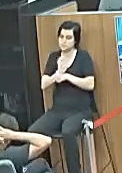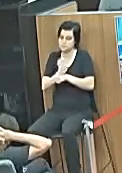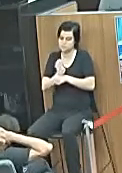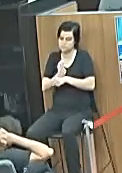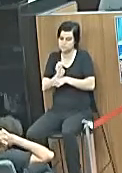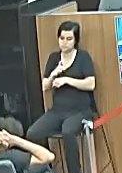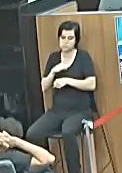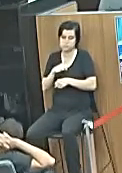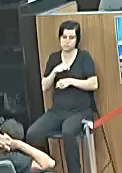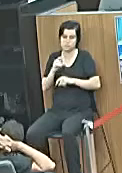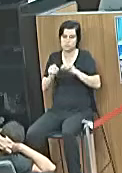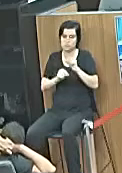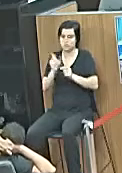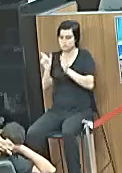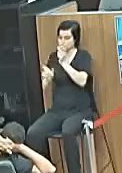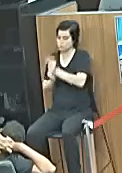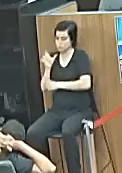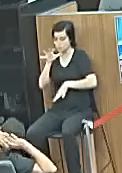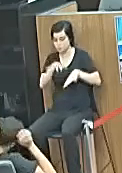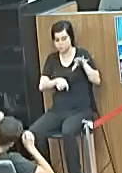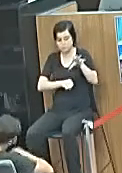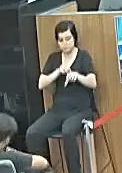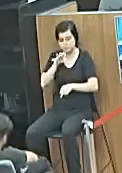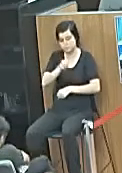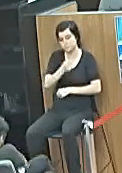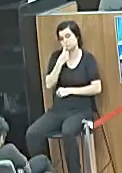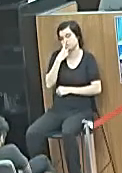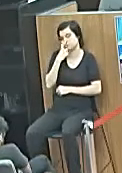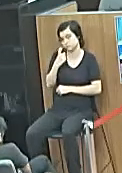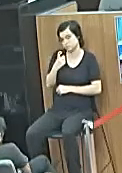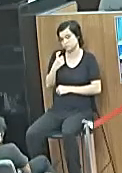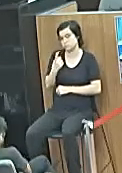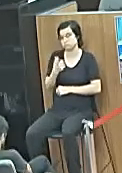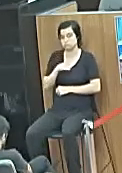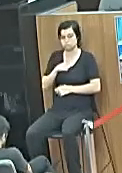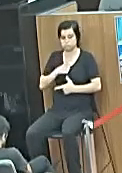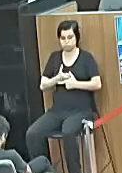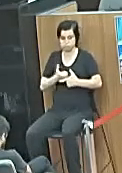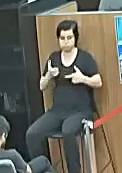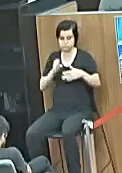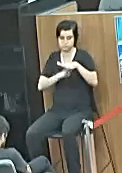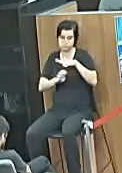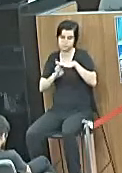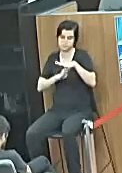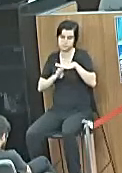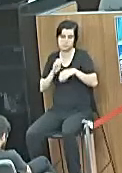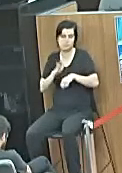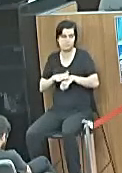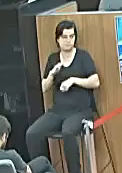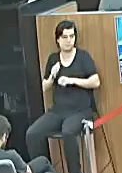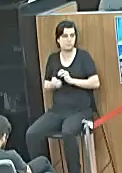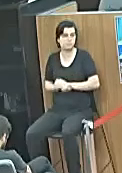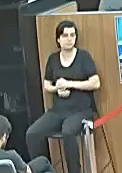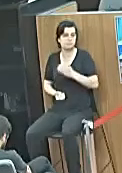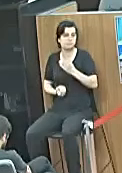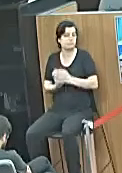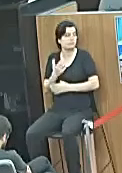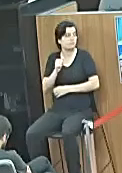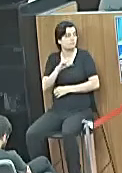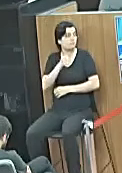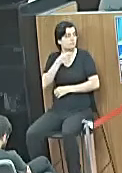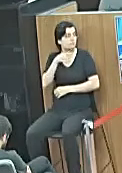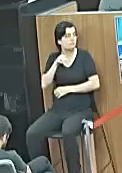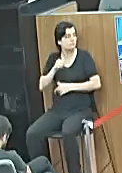cooperativa de catadores o que justifica o fortalecimento dessas organizações e dessa política pública criação no âmbito do programa